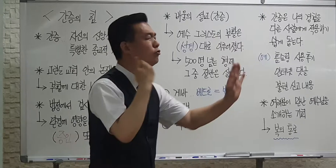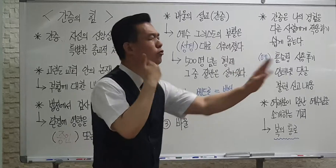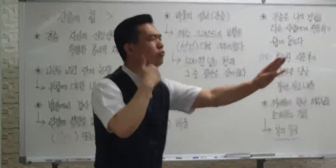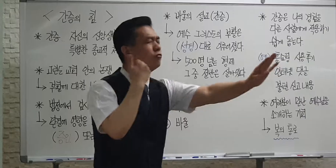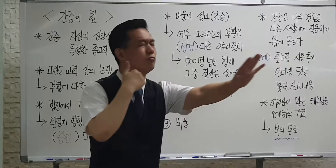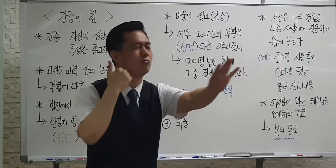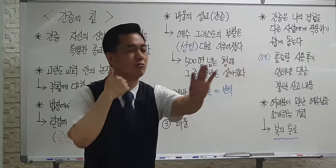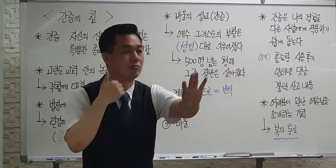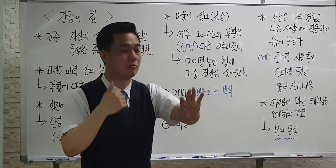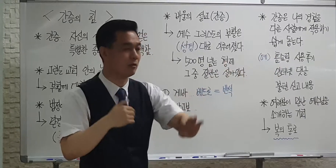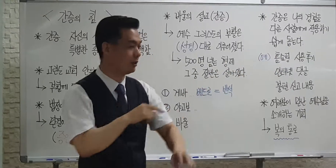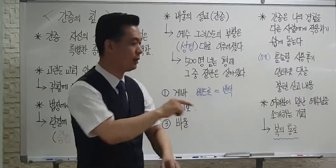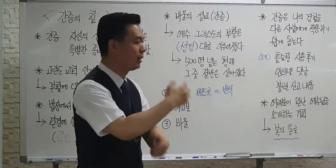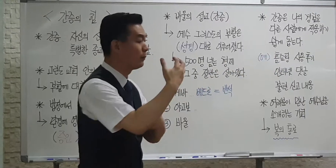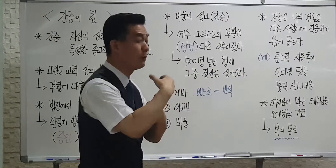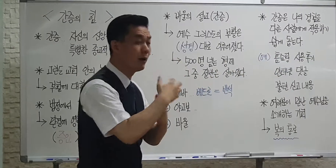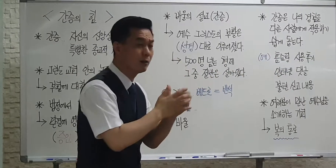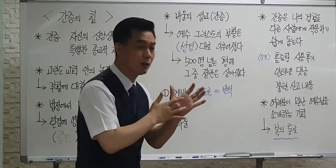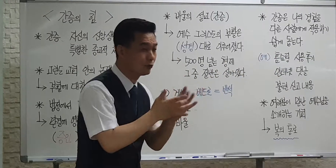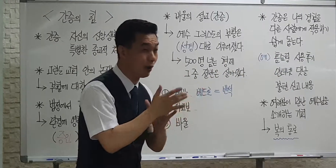누구? 네가 핍박하는 예수다.